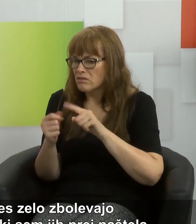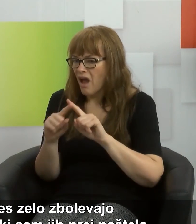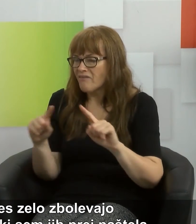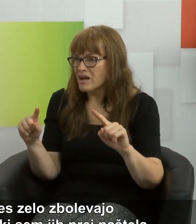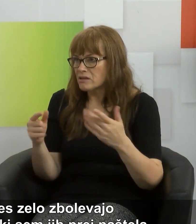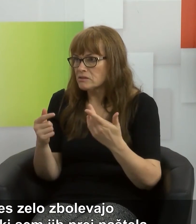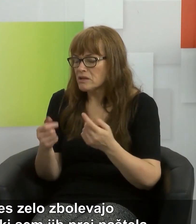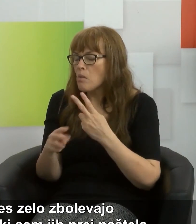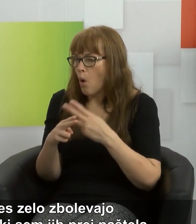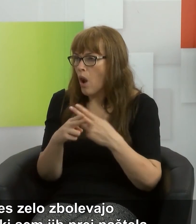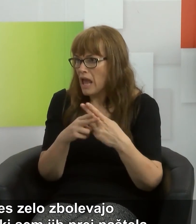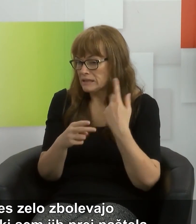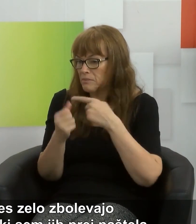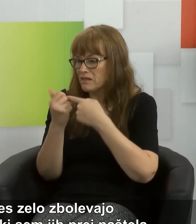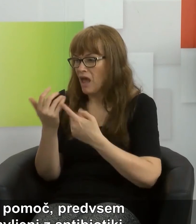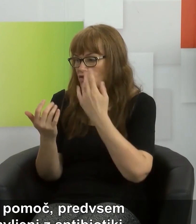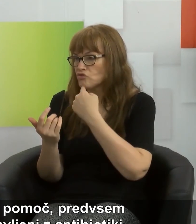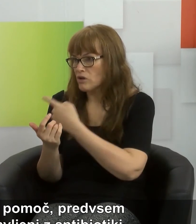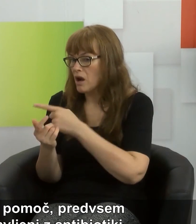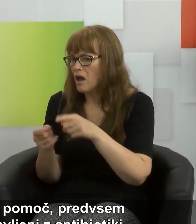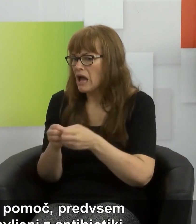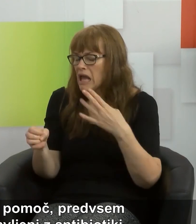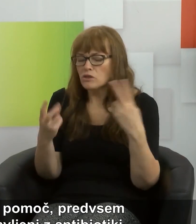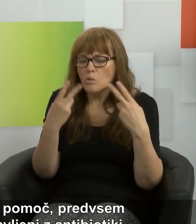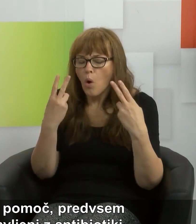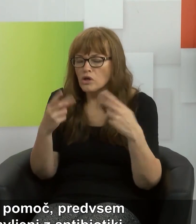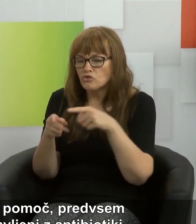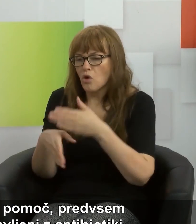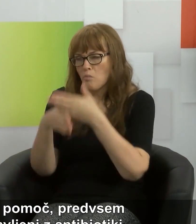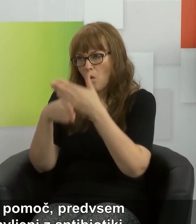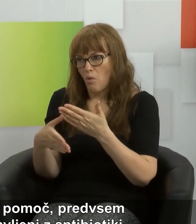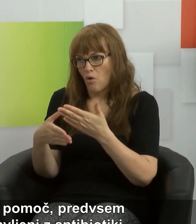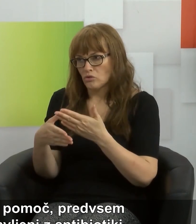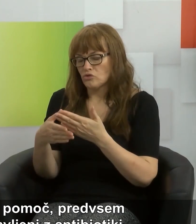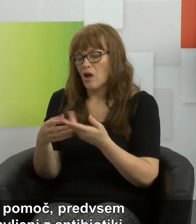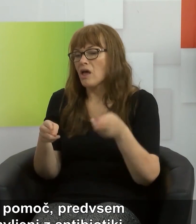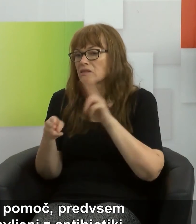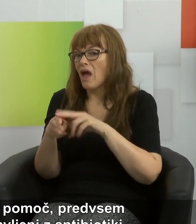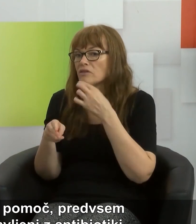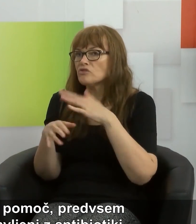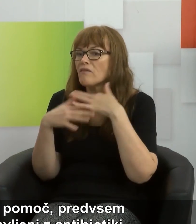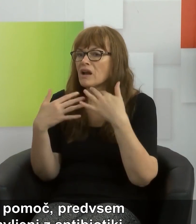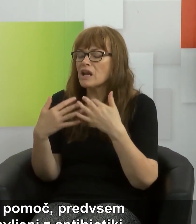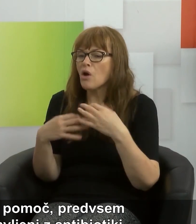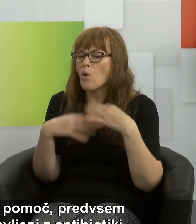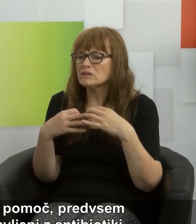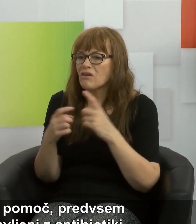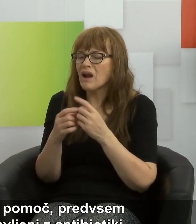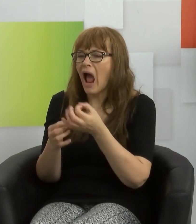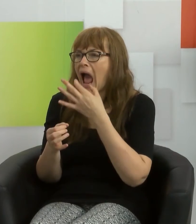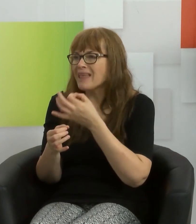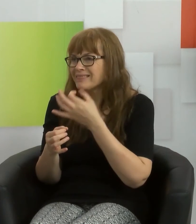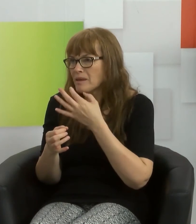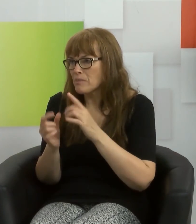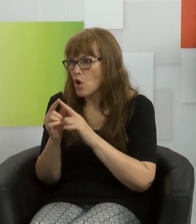vrstne bolezni, ki sem jih prej naštela, da res hitro poiščejo to pomoč. Predvsem, če so zelo veliko zdravljeni za